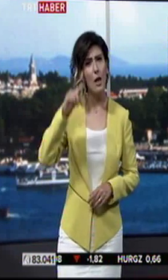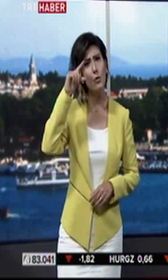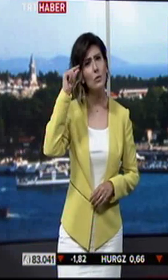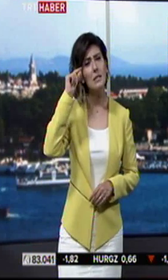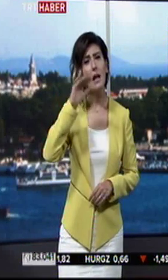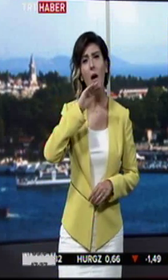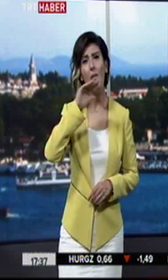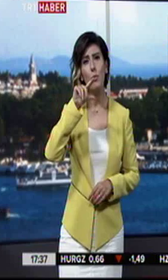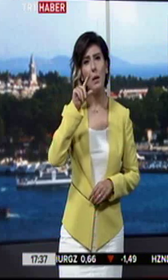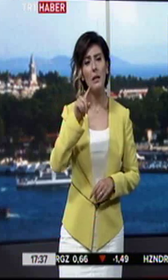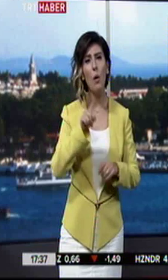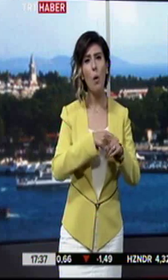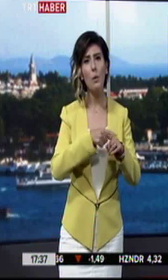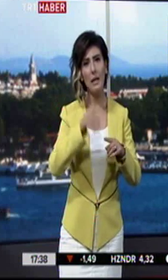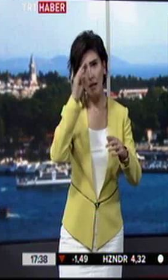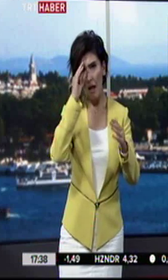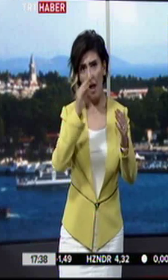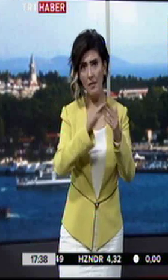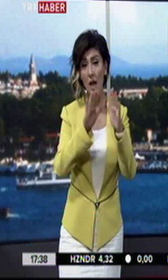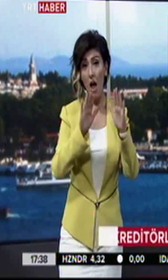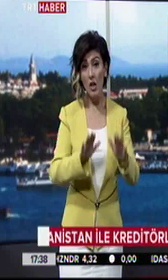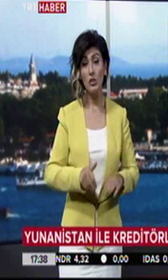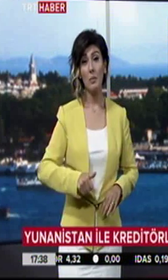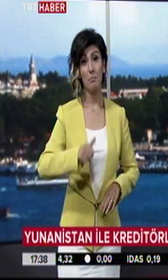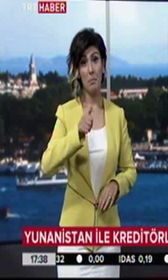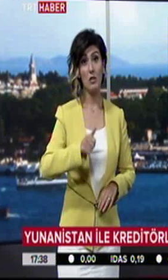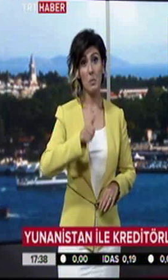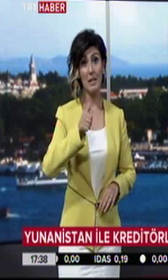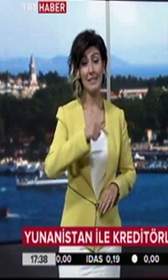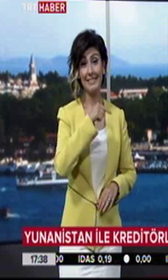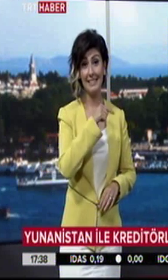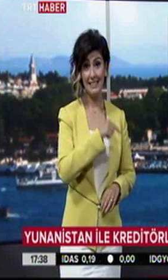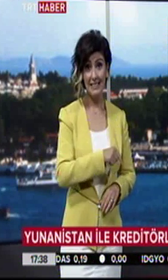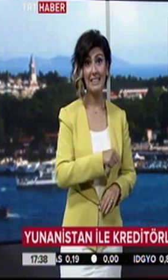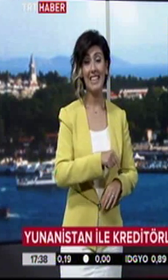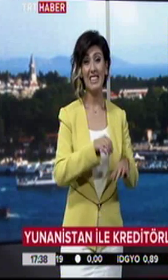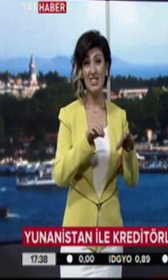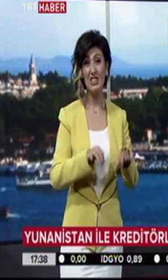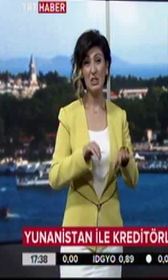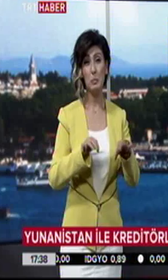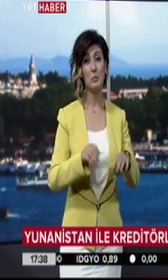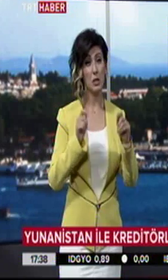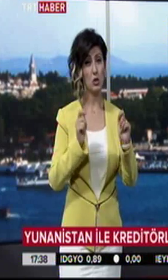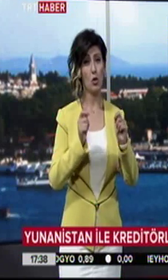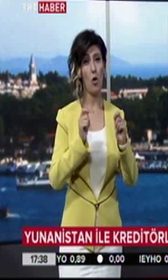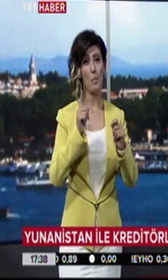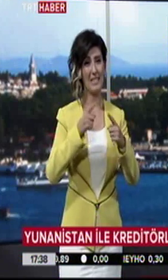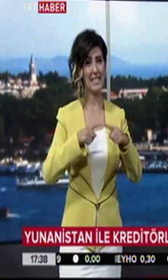Yunanistan Avrupalı ortaklarıyla anlaştı. Ancak Başbakan Alexis Tsipras'ı şimdi zorlu bir sınav daha